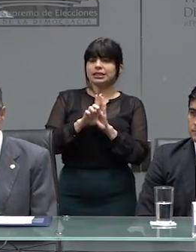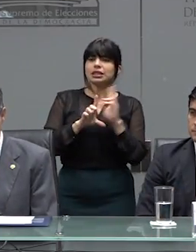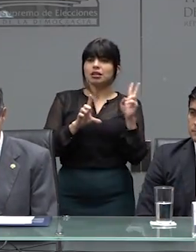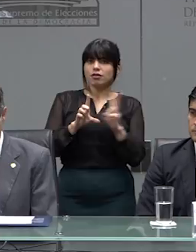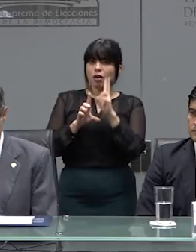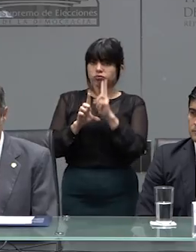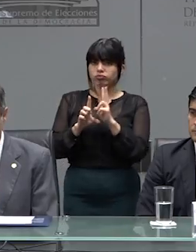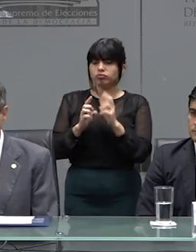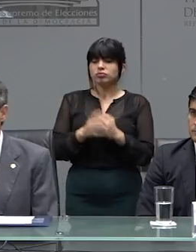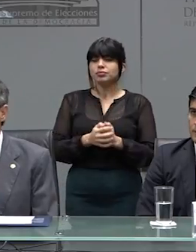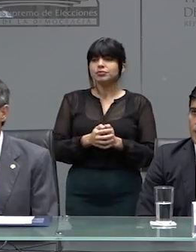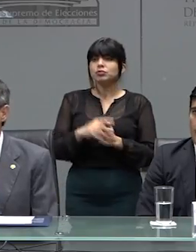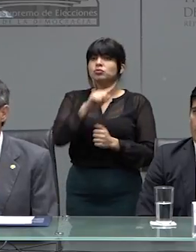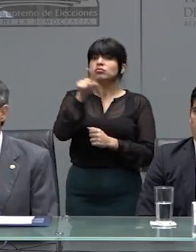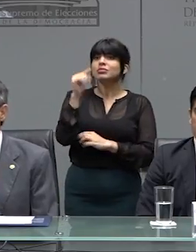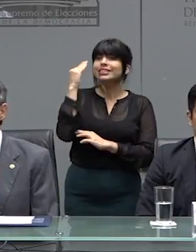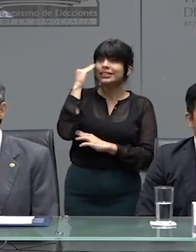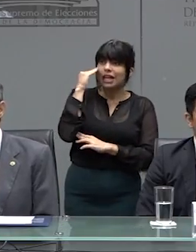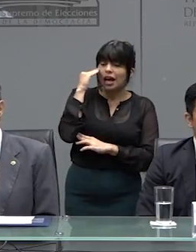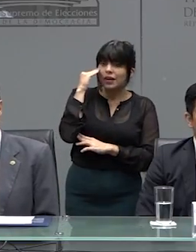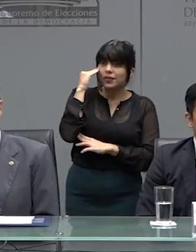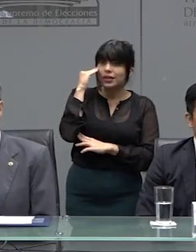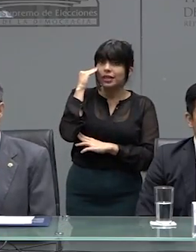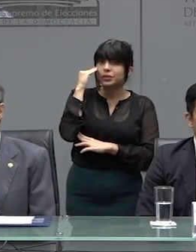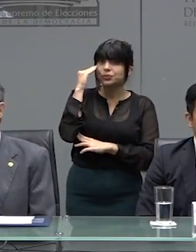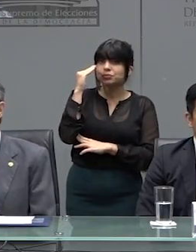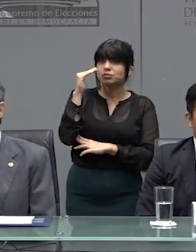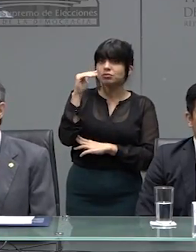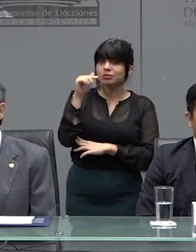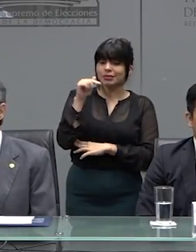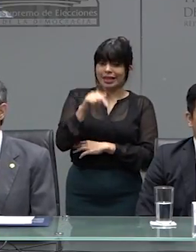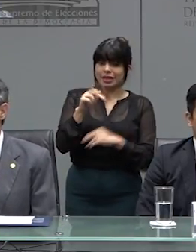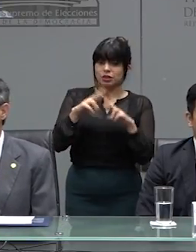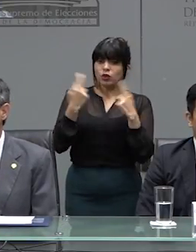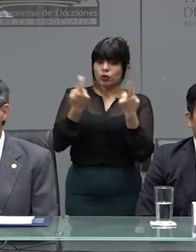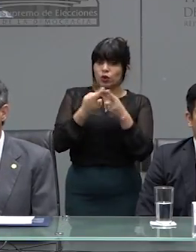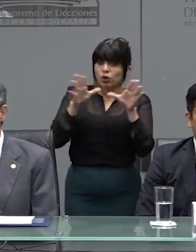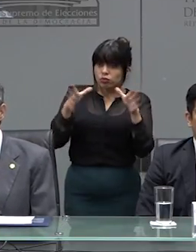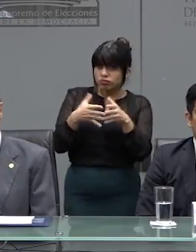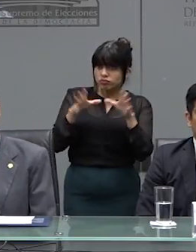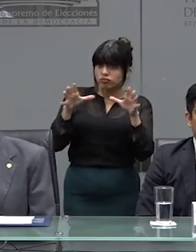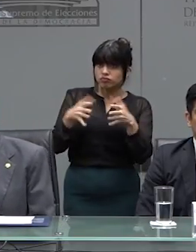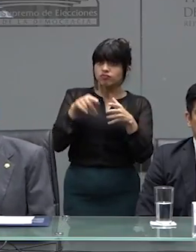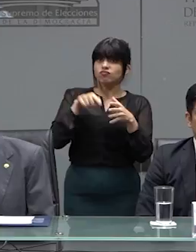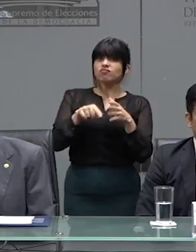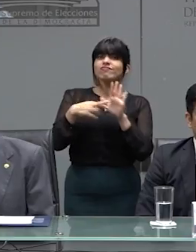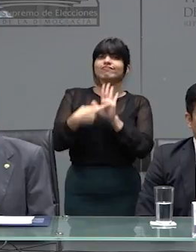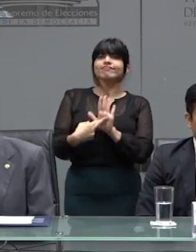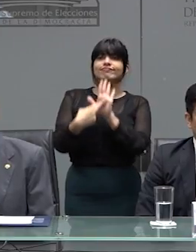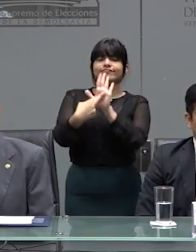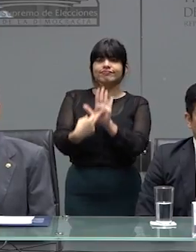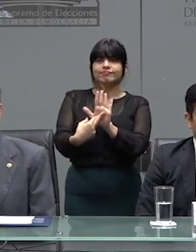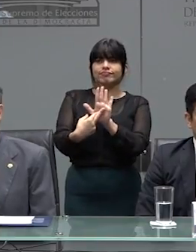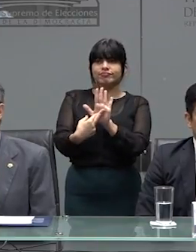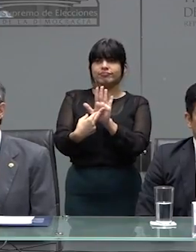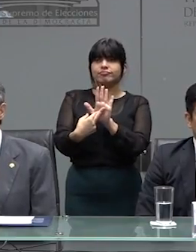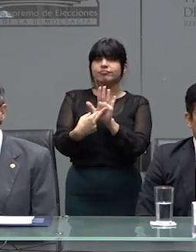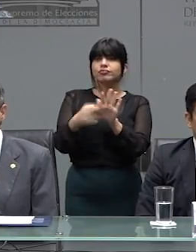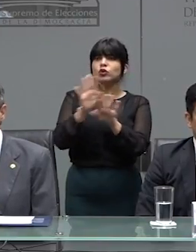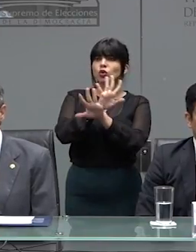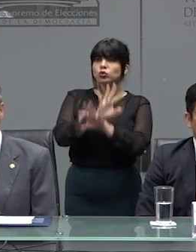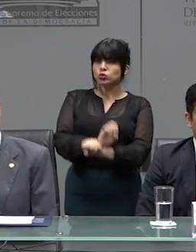Legislativa. Sabrán ustedes que estos encuentros en realidad representan